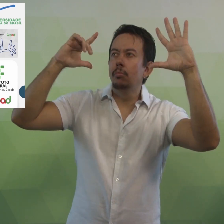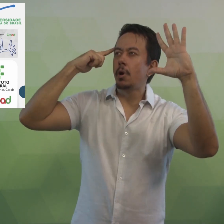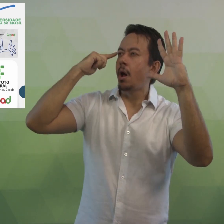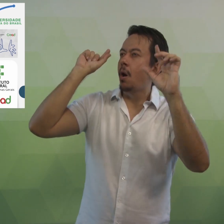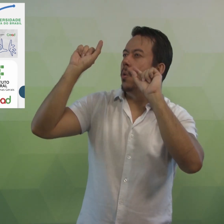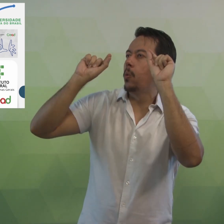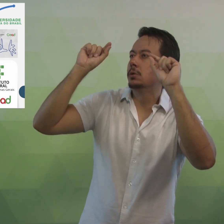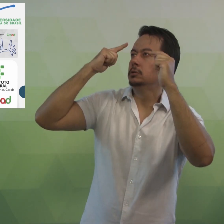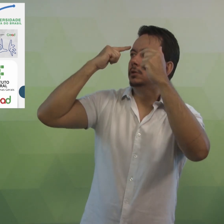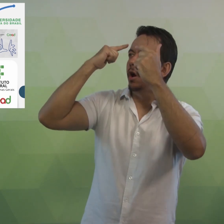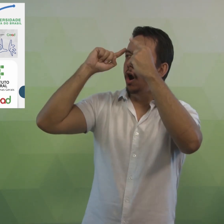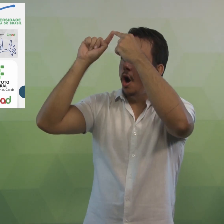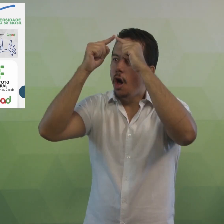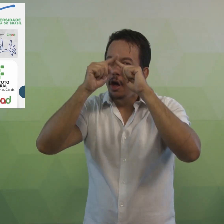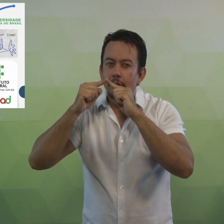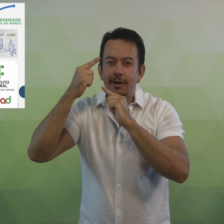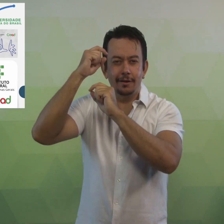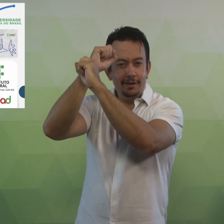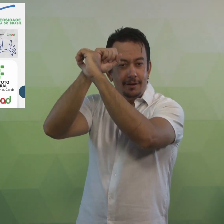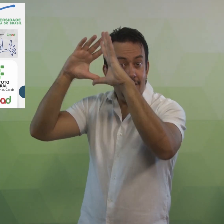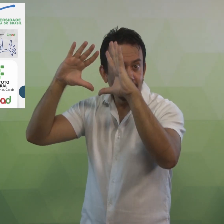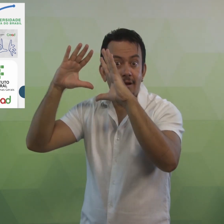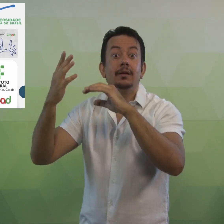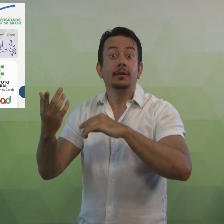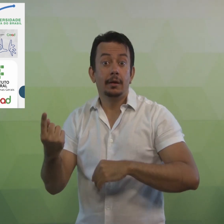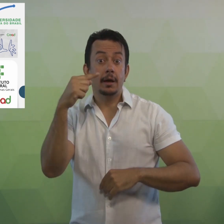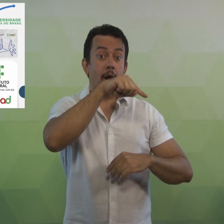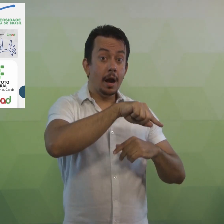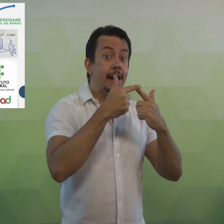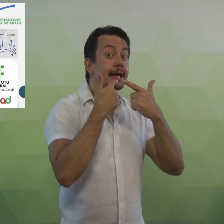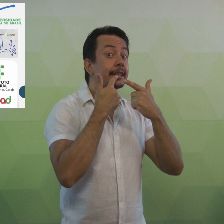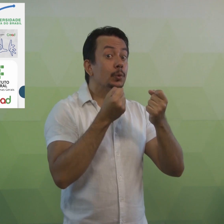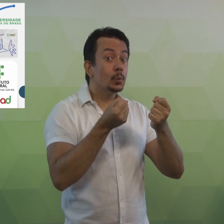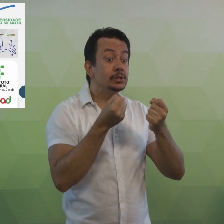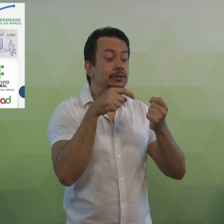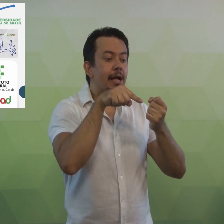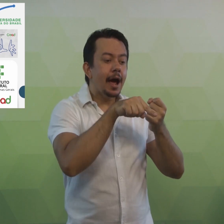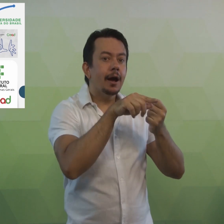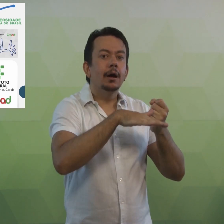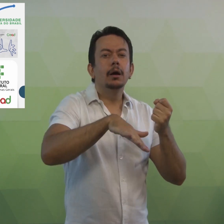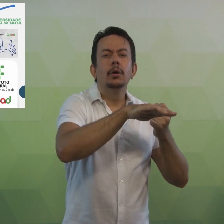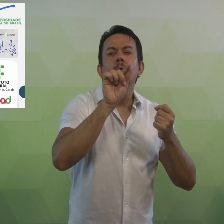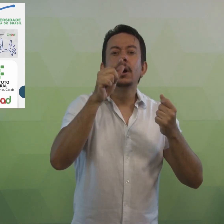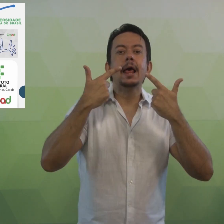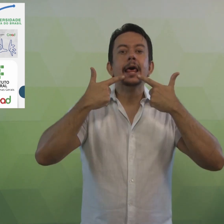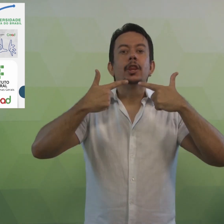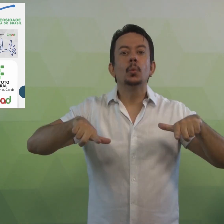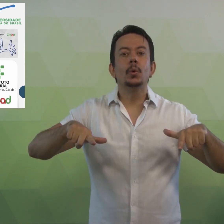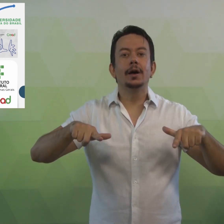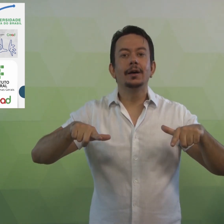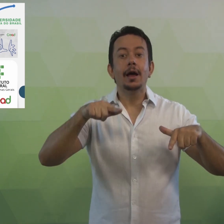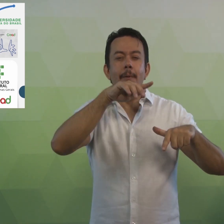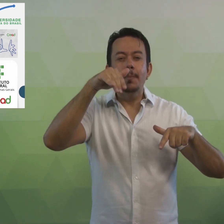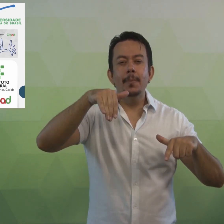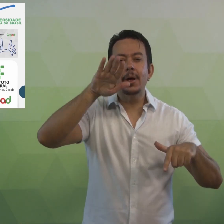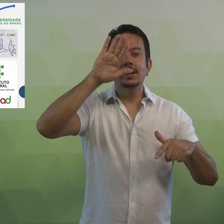toda a parte de imaginação, como que ela funciona e como que ela colabora com a questão da língua, a questão